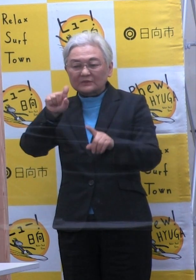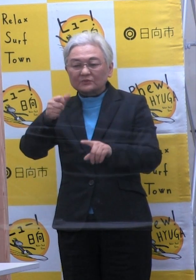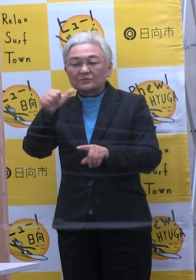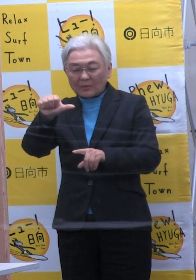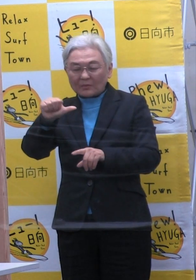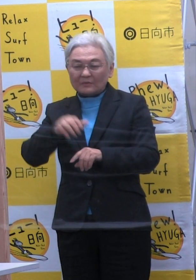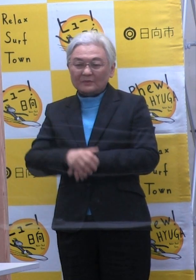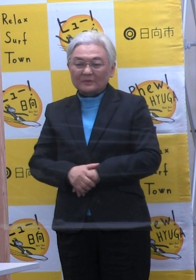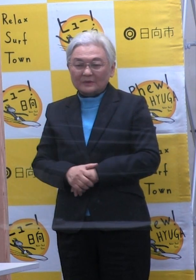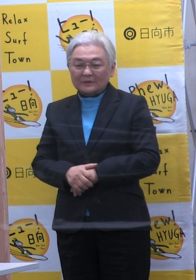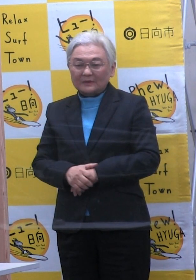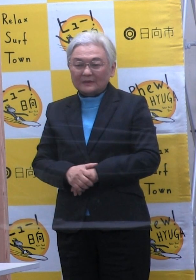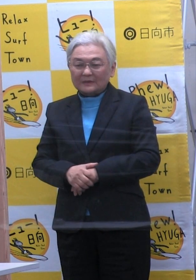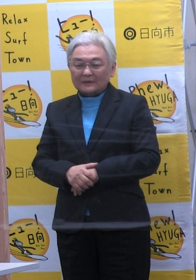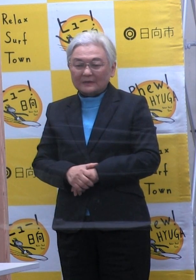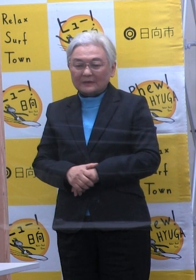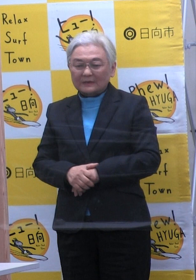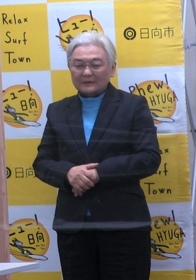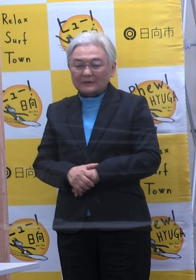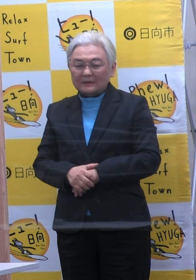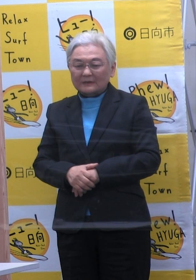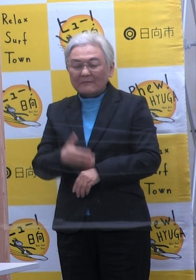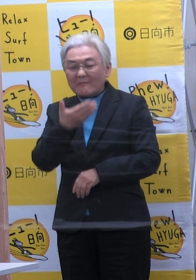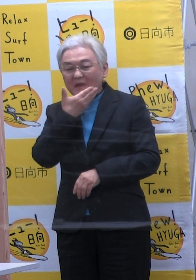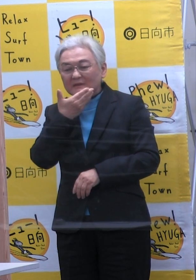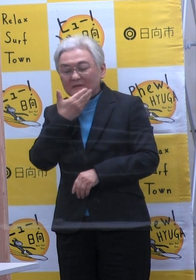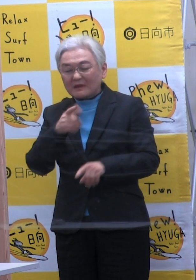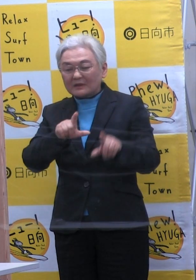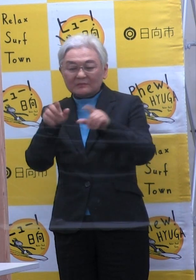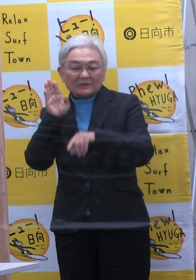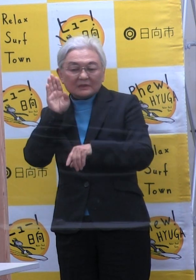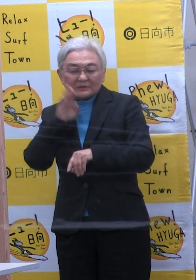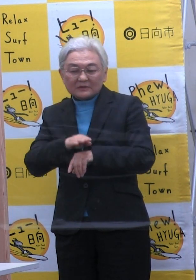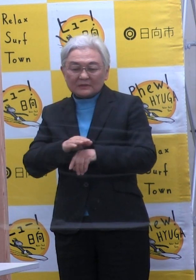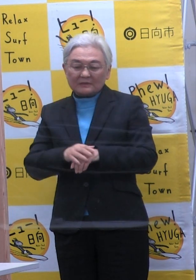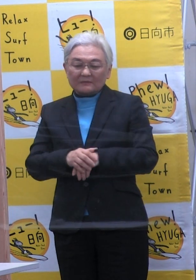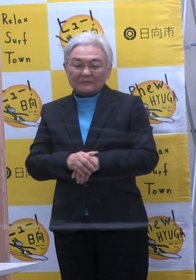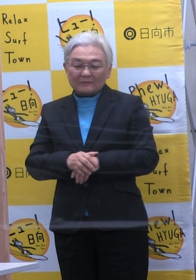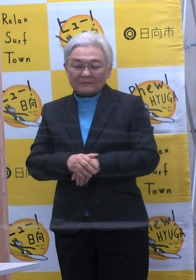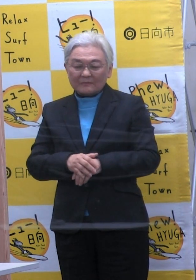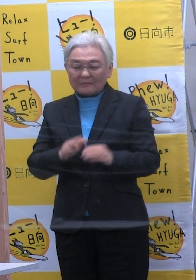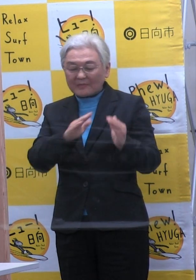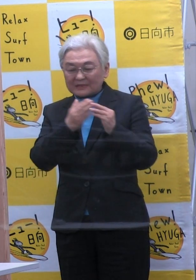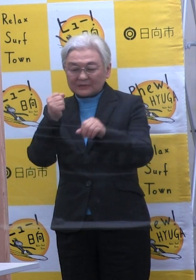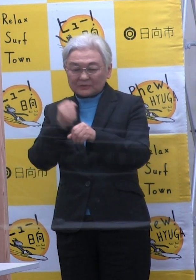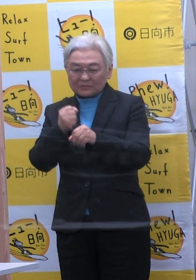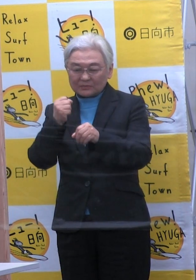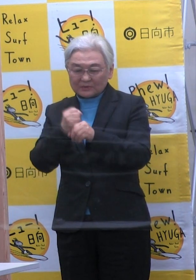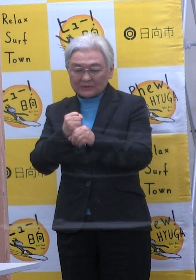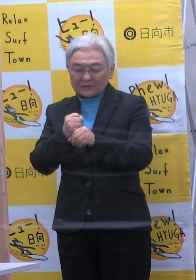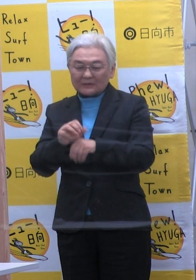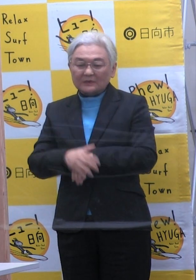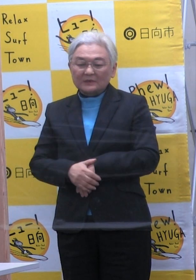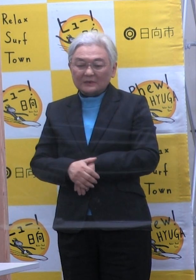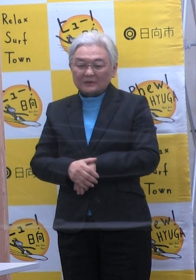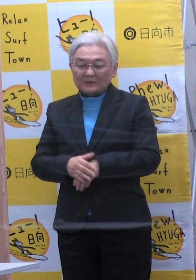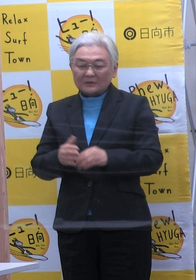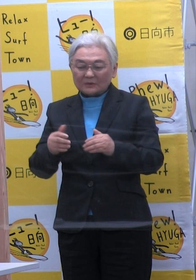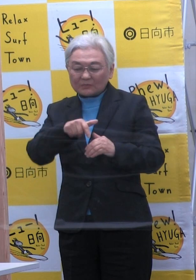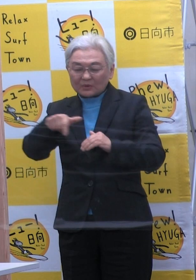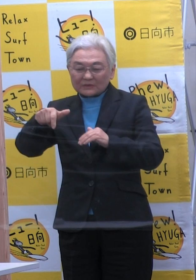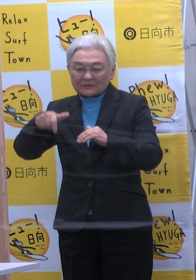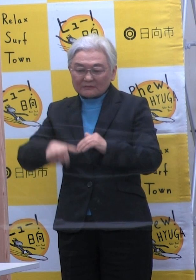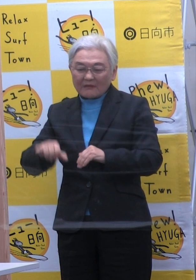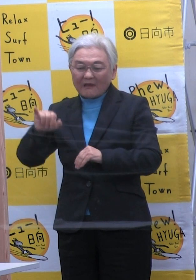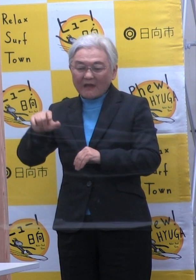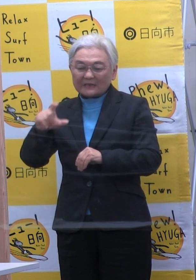ください。便利で住みやすいまちづくりプロジェクトとして、ICT の利活用による地